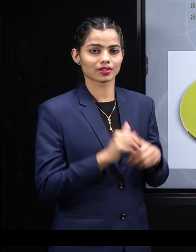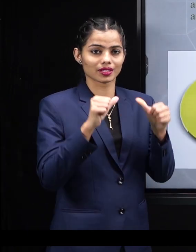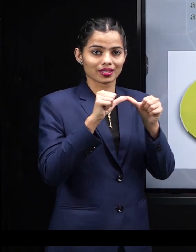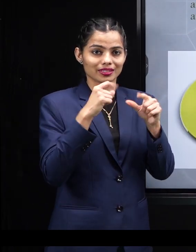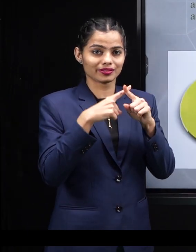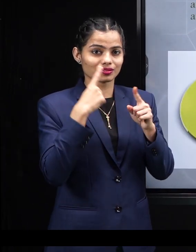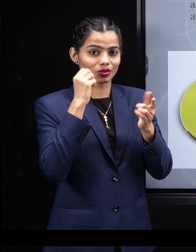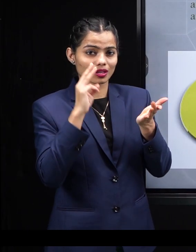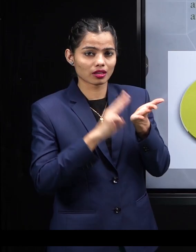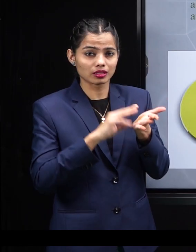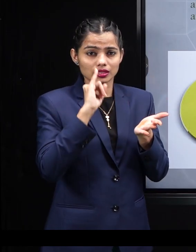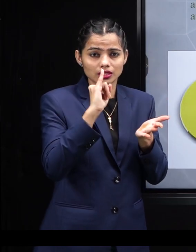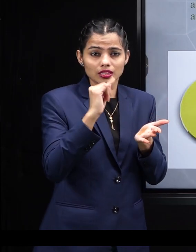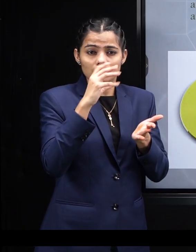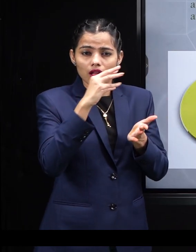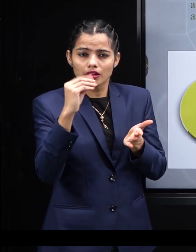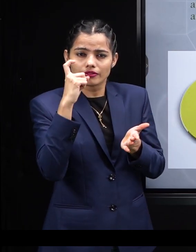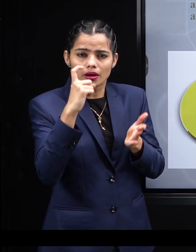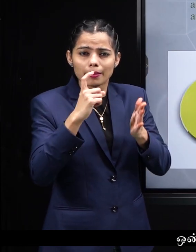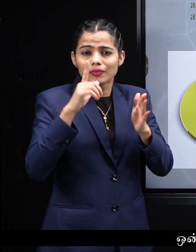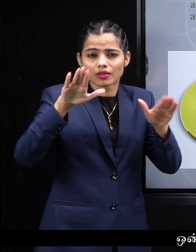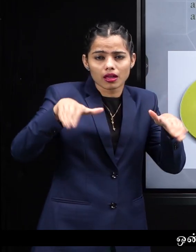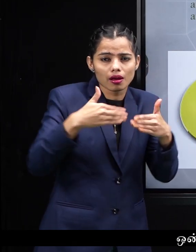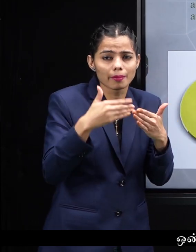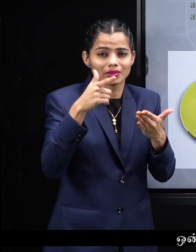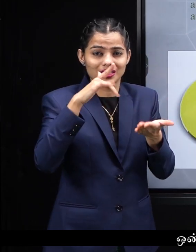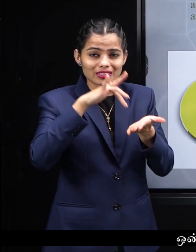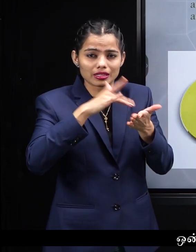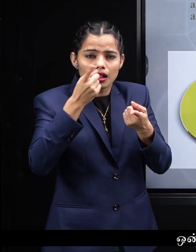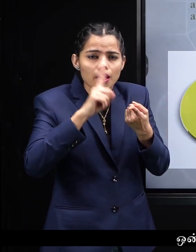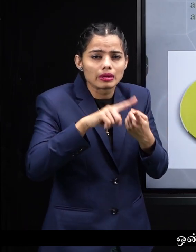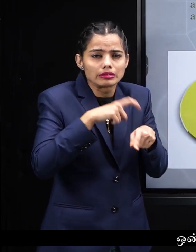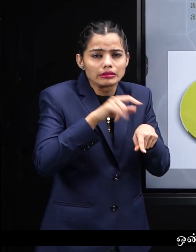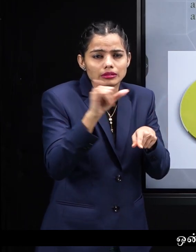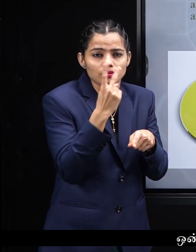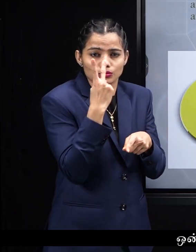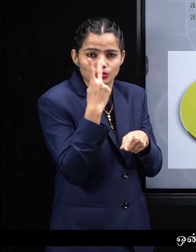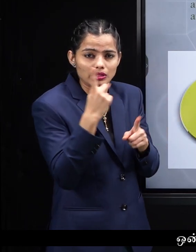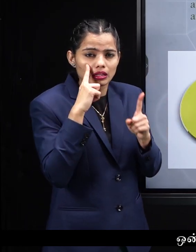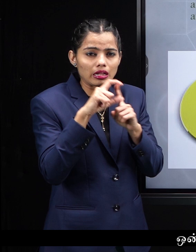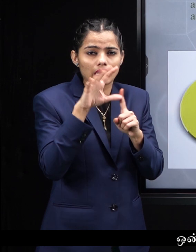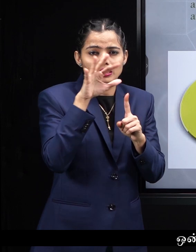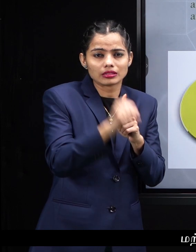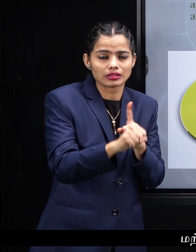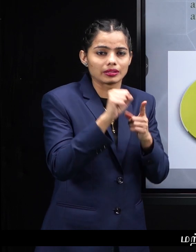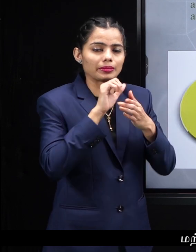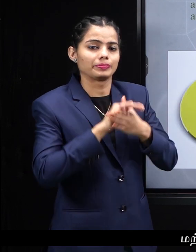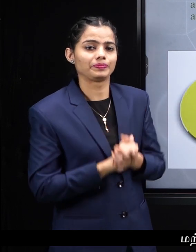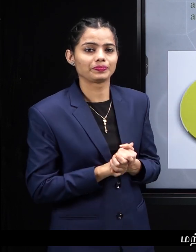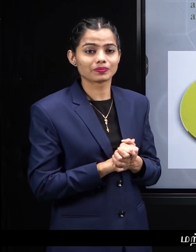கோட்பாடு 6 மற்றும் 7 ஆகியவை ஒன்றோடொன்று தொடர்புடையவை. ஆரங்கள், அதாவது R கீழிலக்கம் 1 மற்றும்